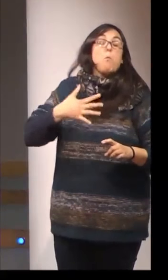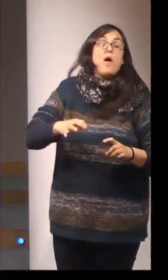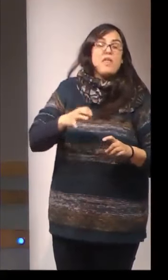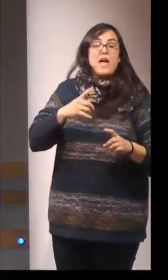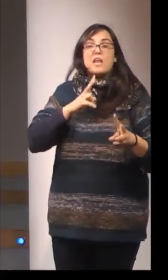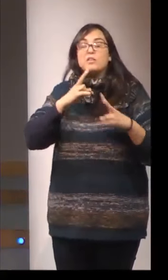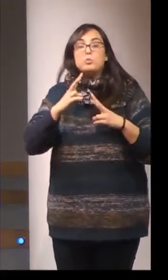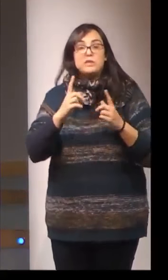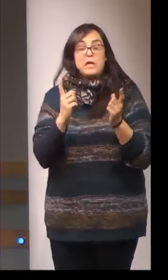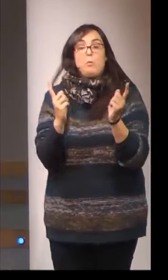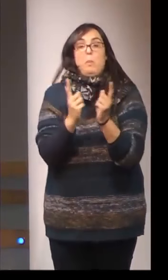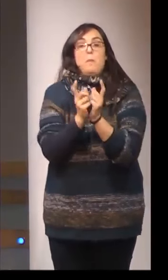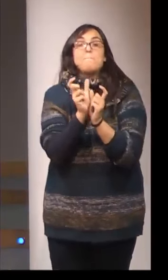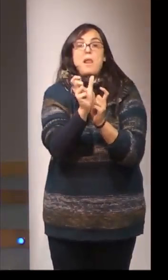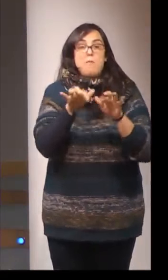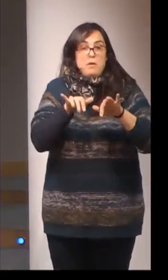diferentes respuestas.